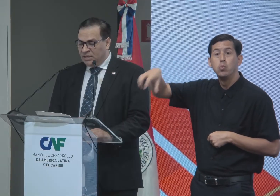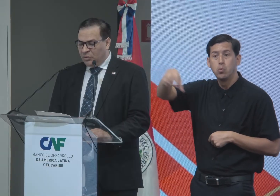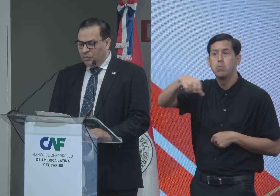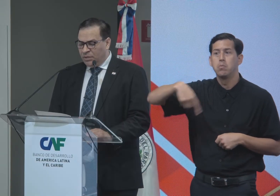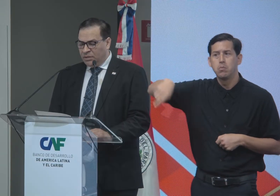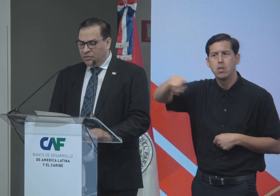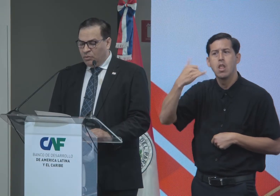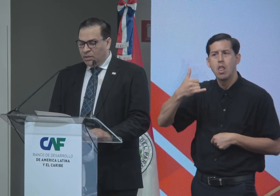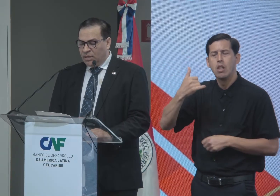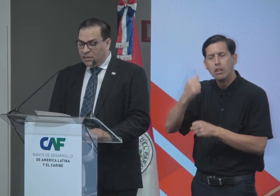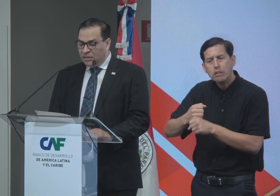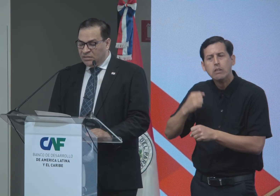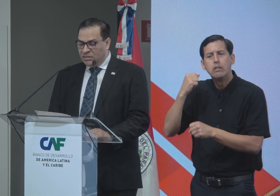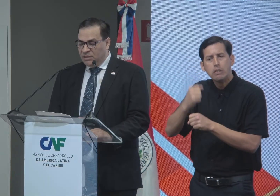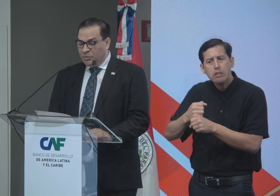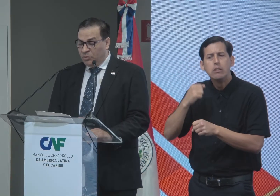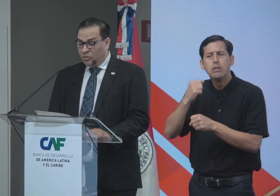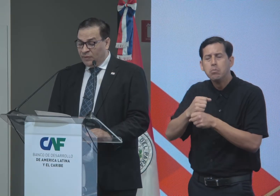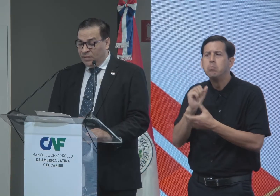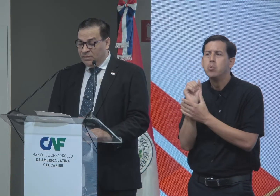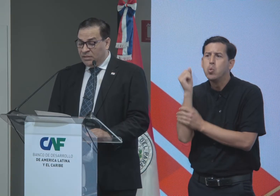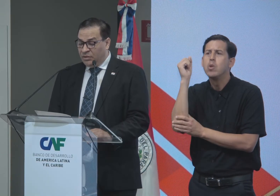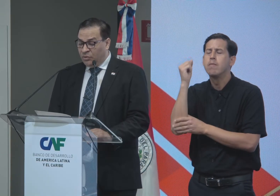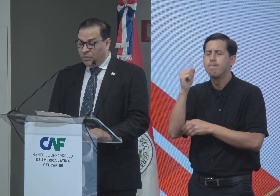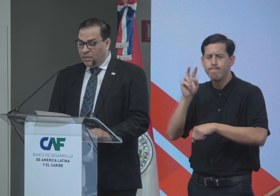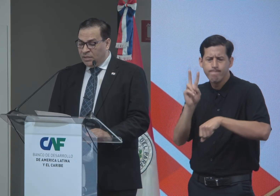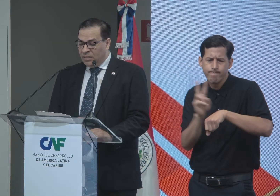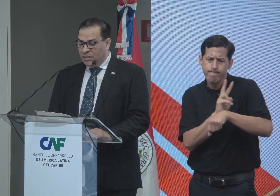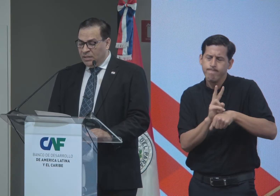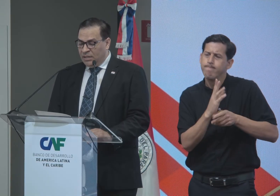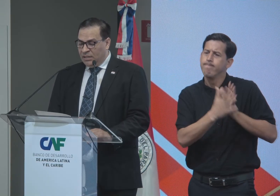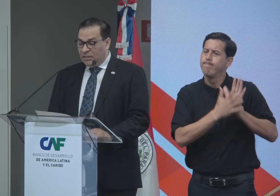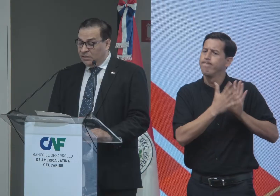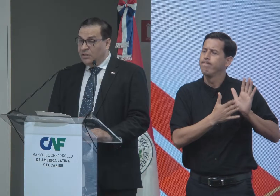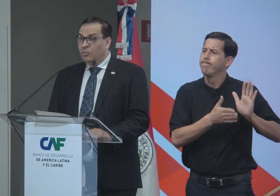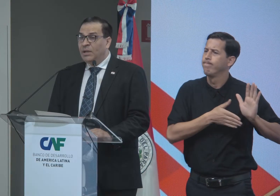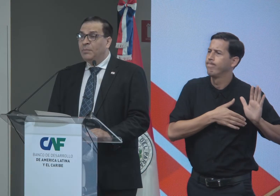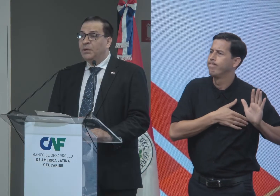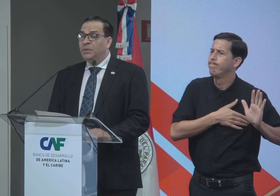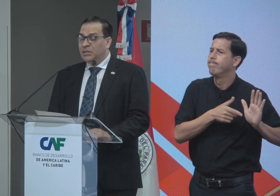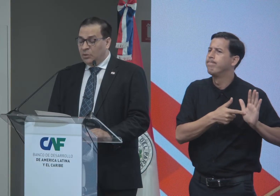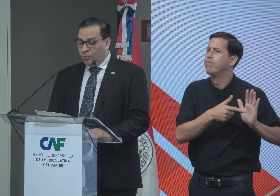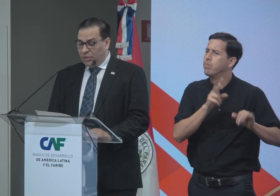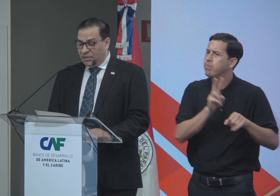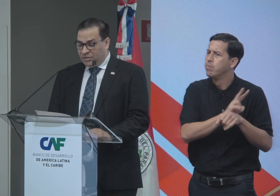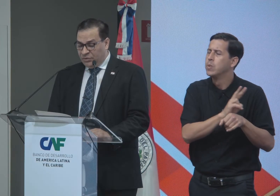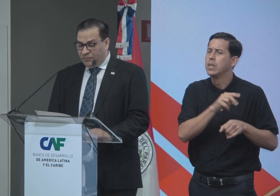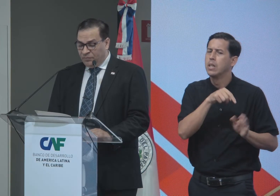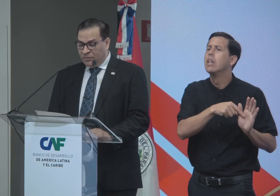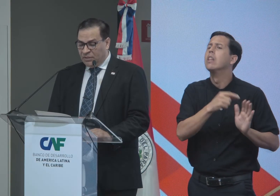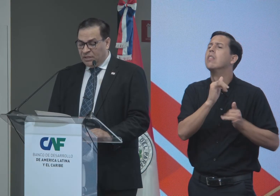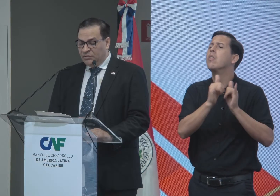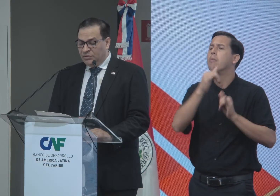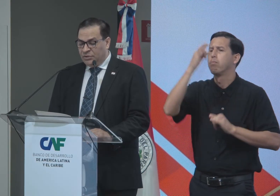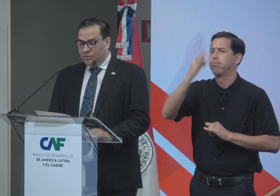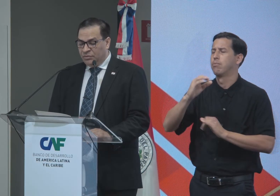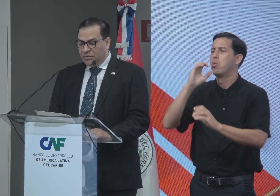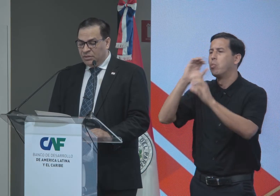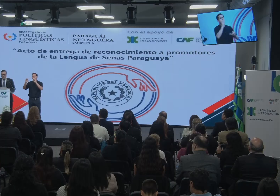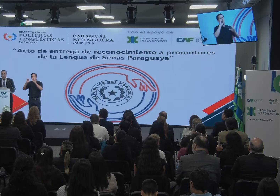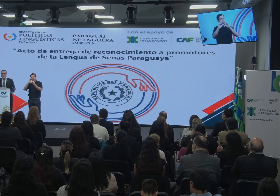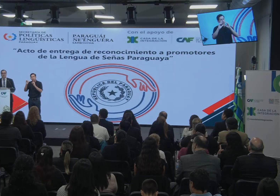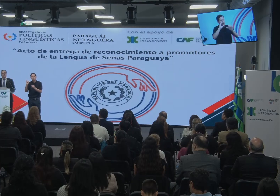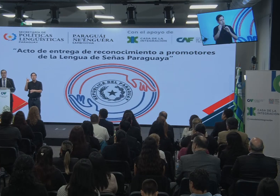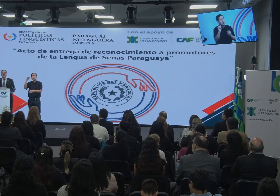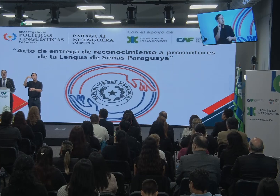se han convertido en guardianes y promotores de ese idioma, de este idioma que permite la comunicación, la inclusión